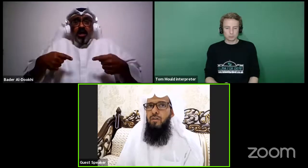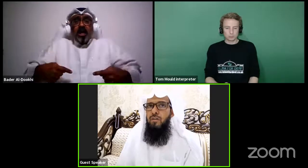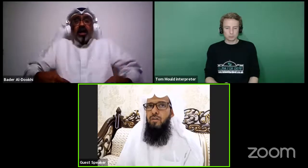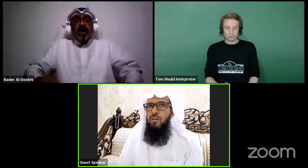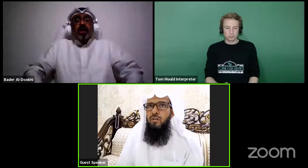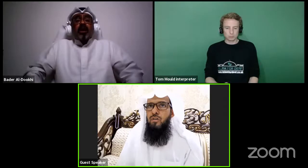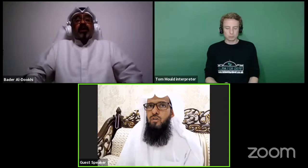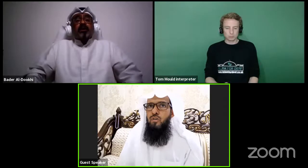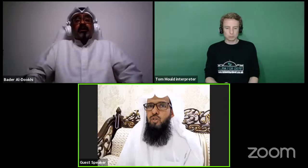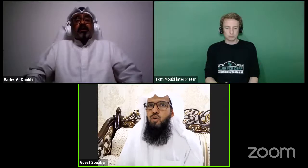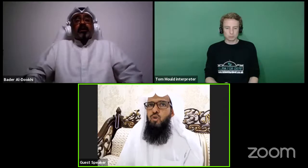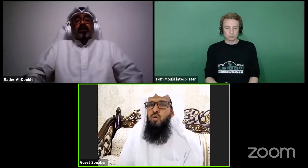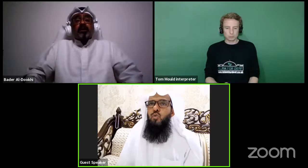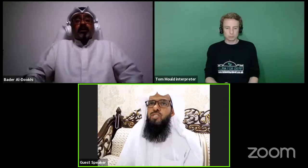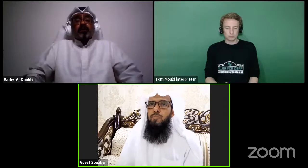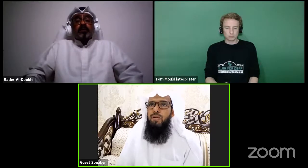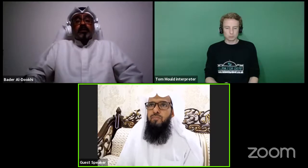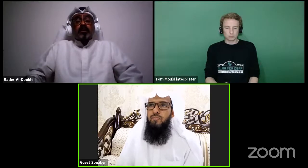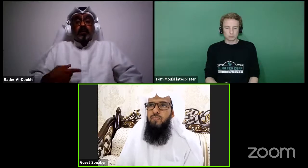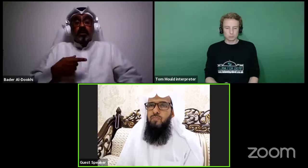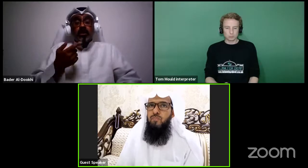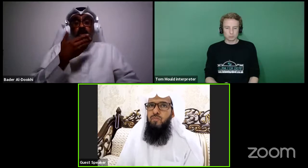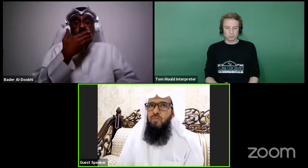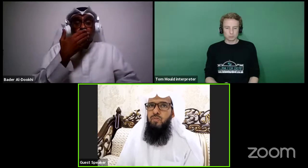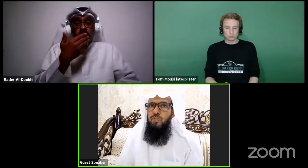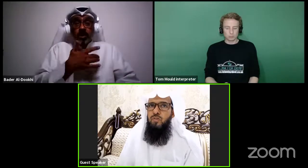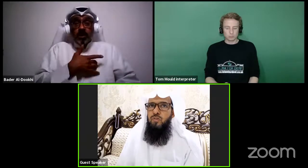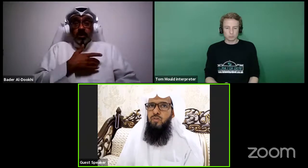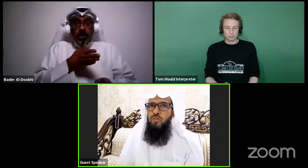والإيمان شكر وصبر،